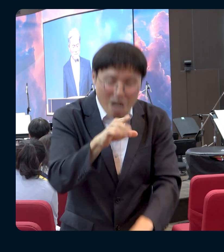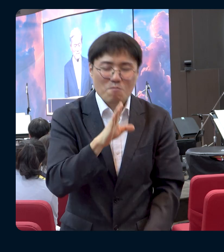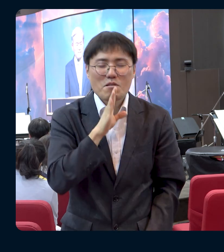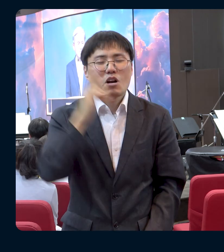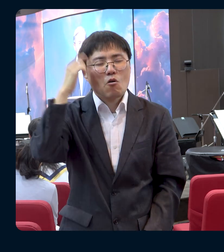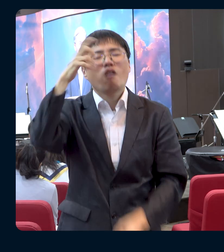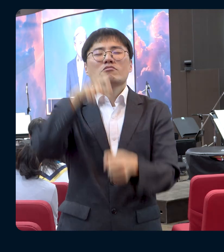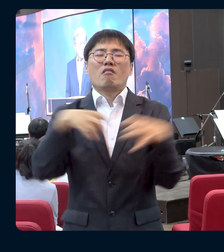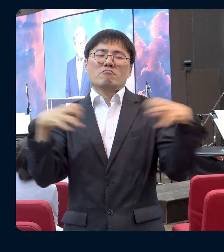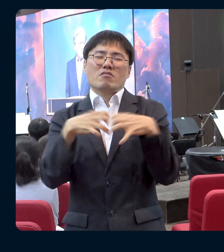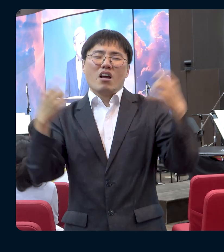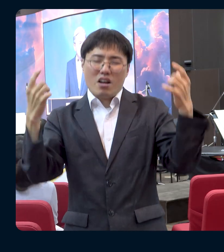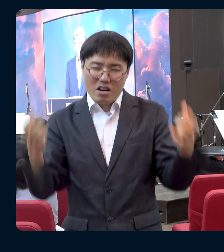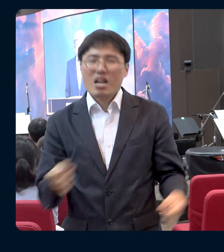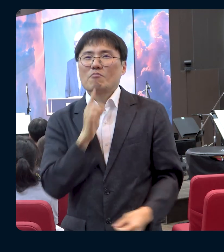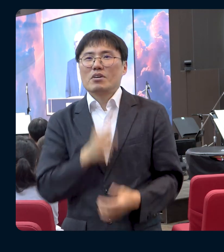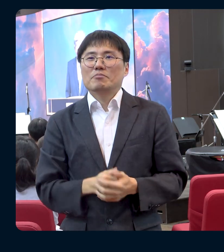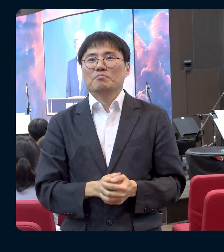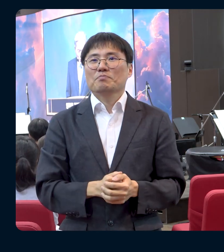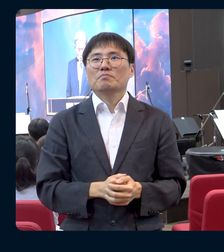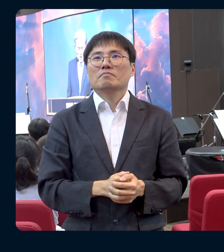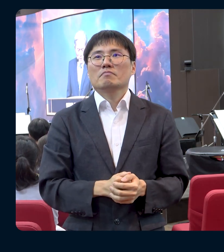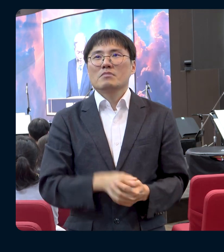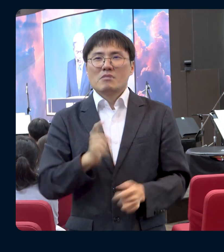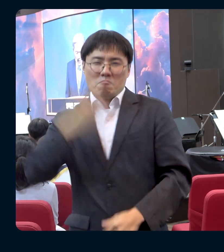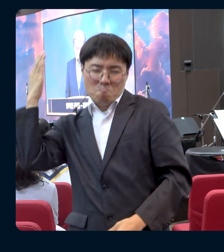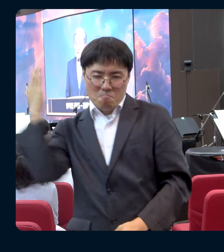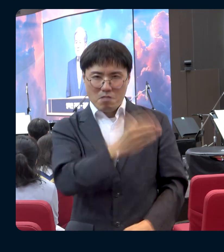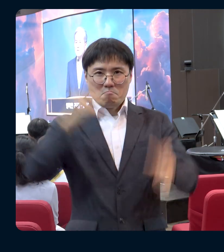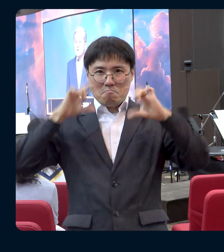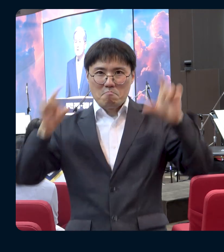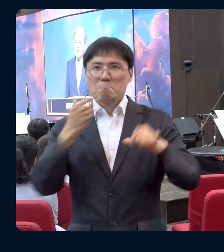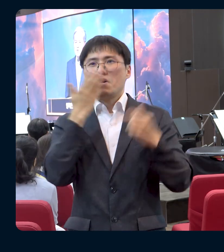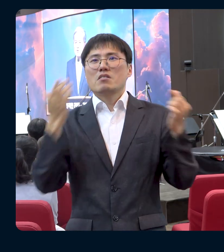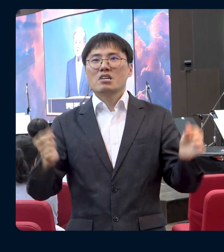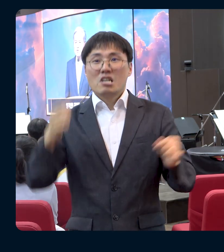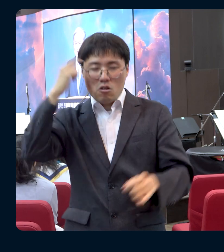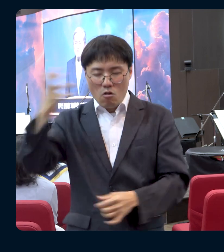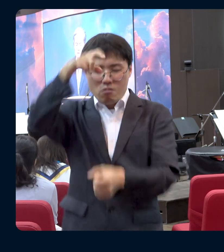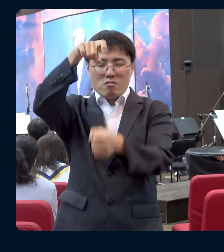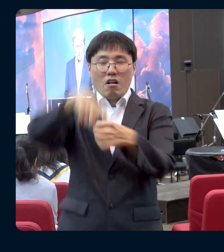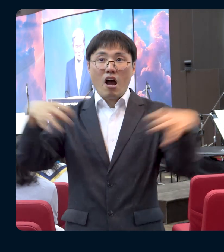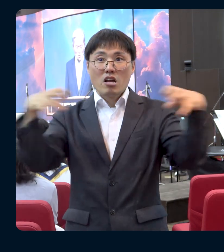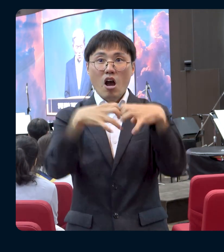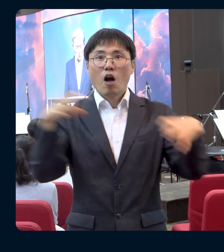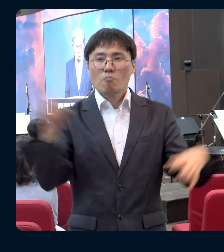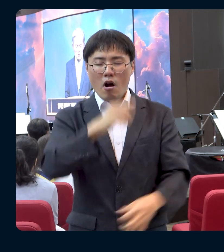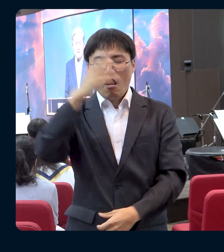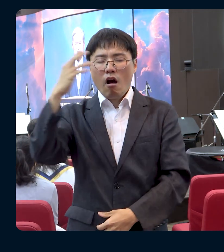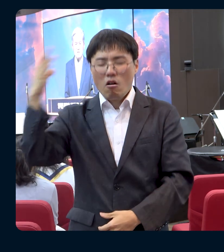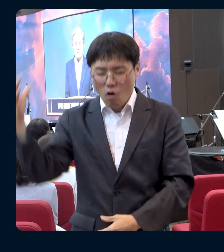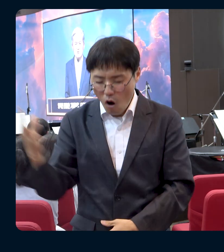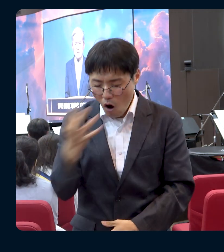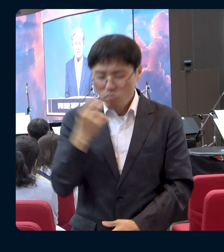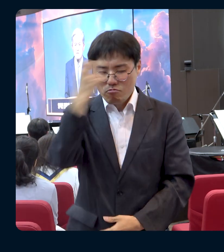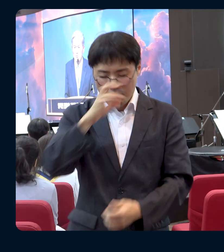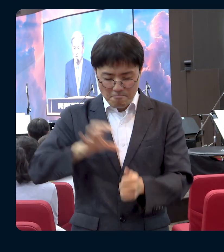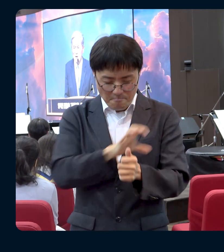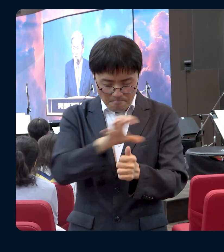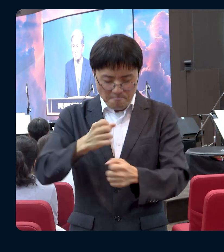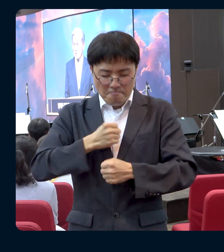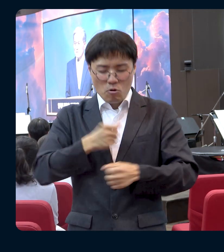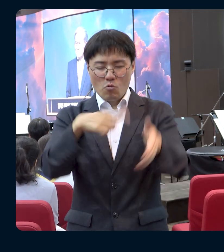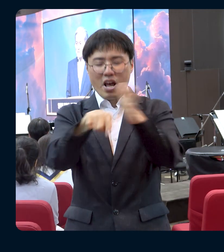전쟁이다. 그러므로 이렇게 단호하게 말할 수 있습니다. 영적인 전쟁은 거룩을 지키기